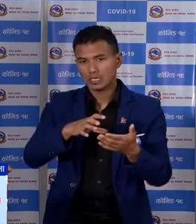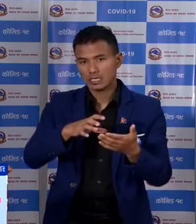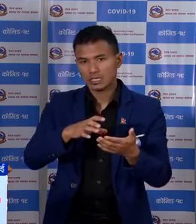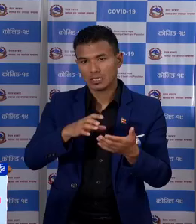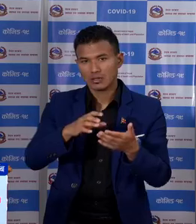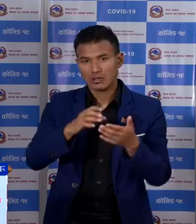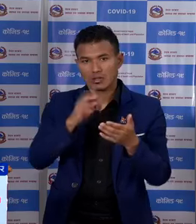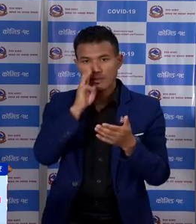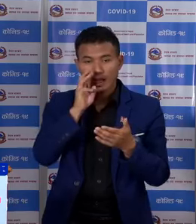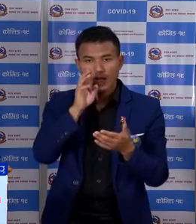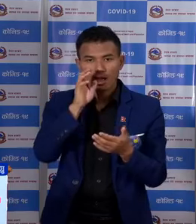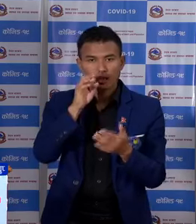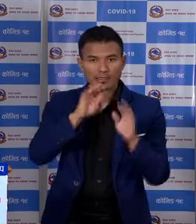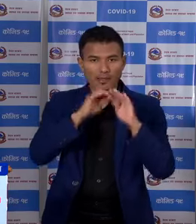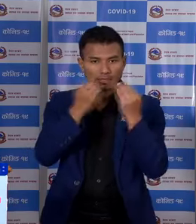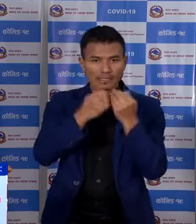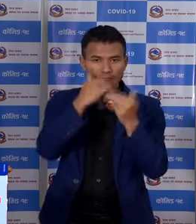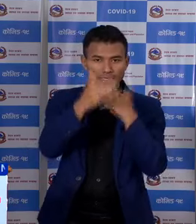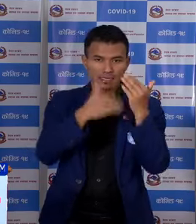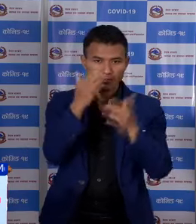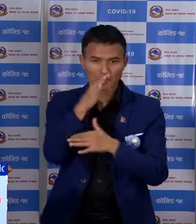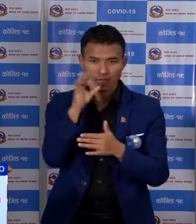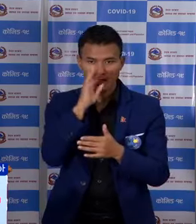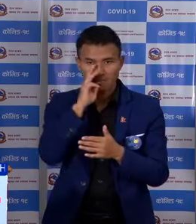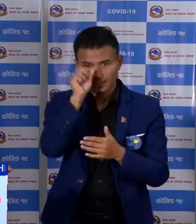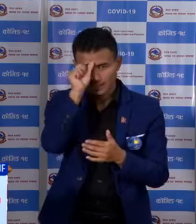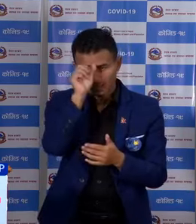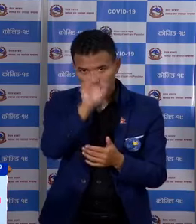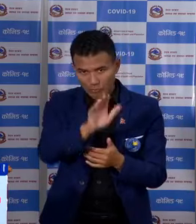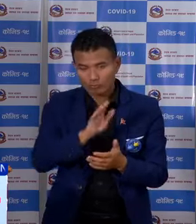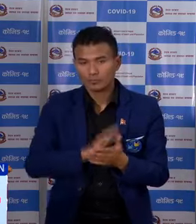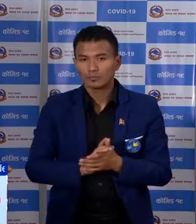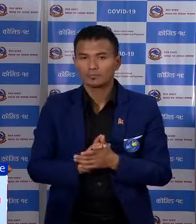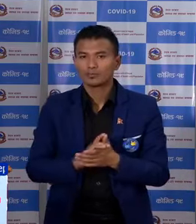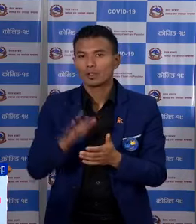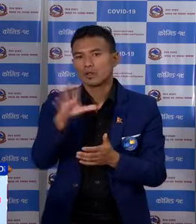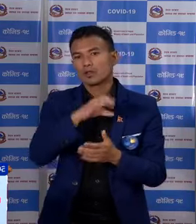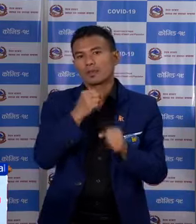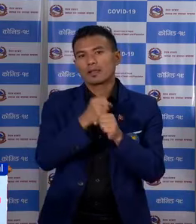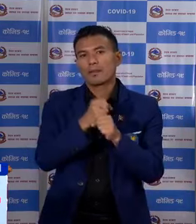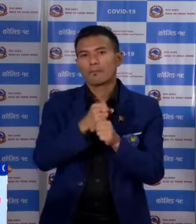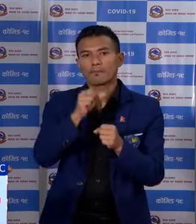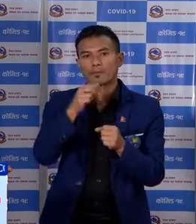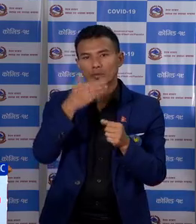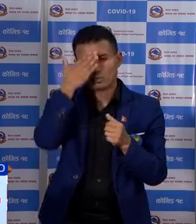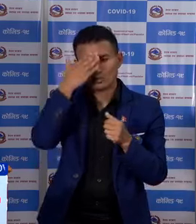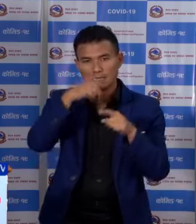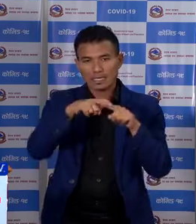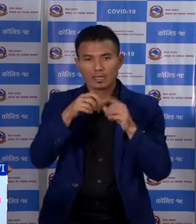प्रदेसमा रहेको सामाजिक विकास मंत्रालाई मा जानकारी गराउँछ, यह सबय काम एपिडियो मेलोजी